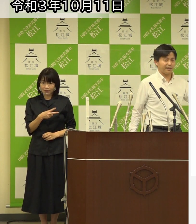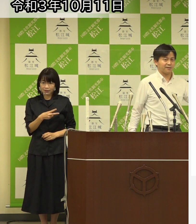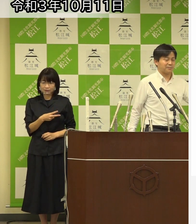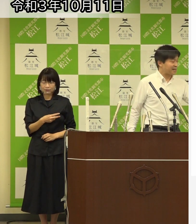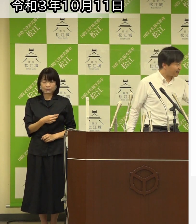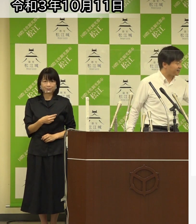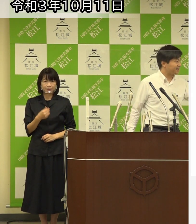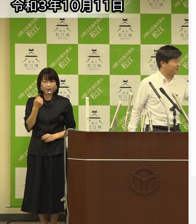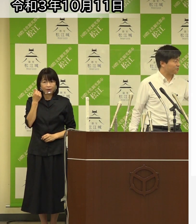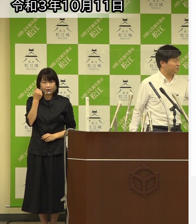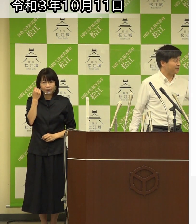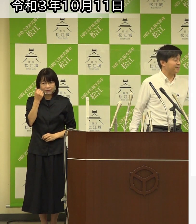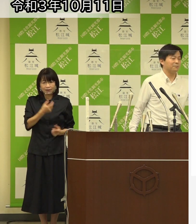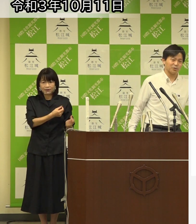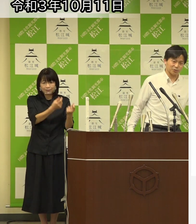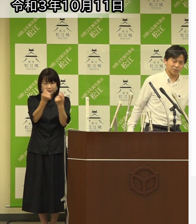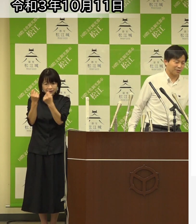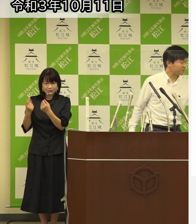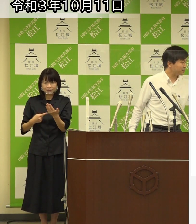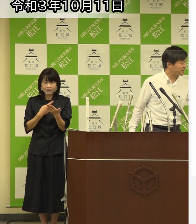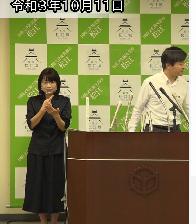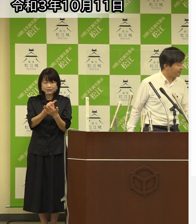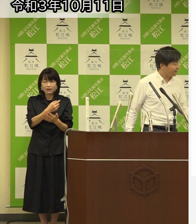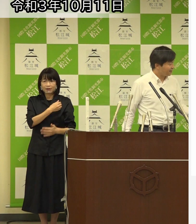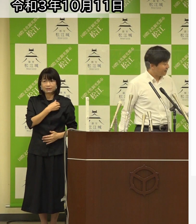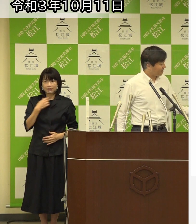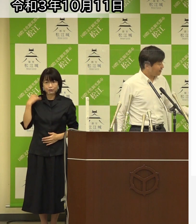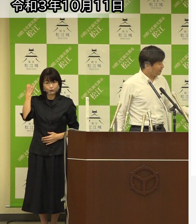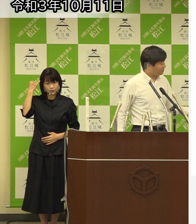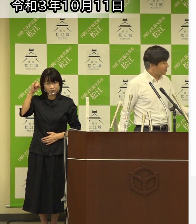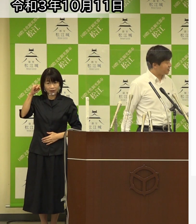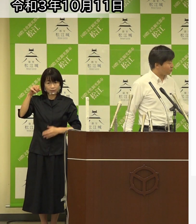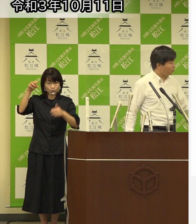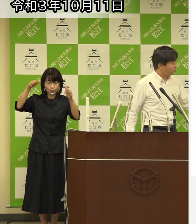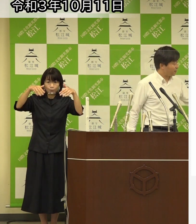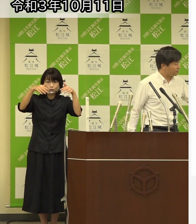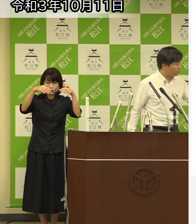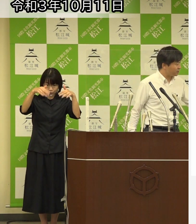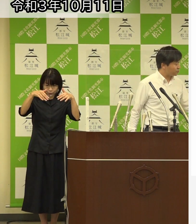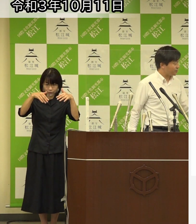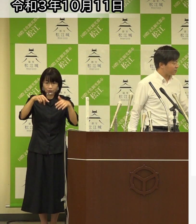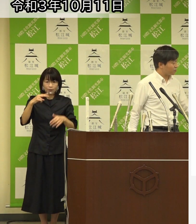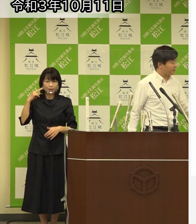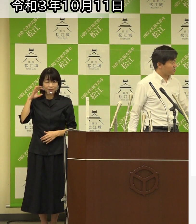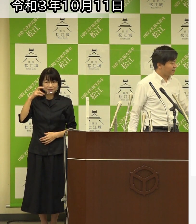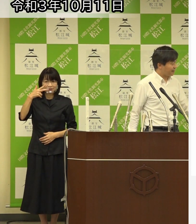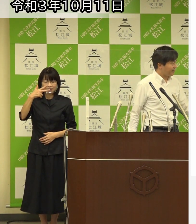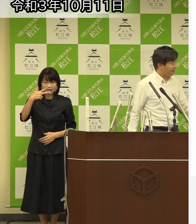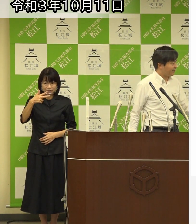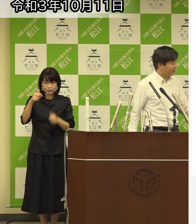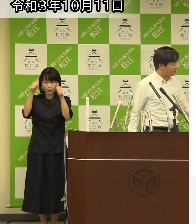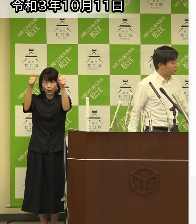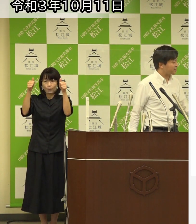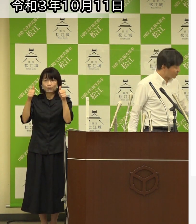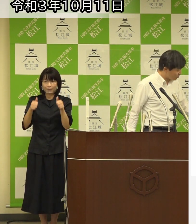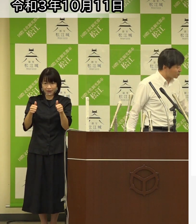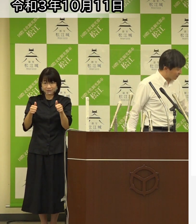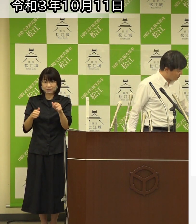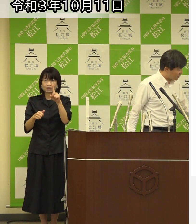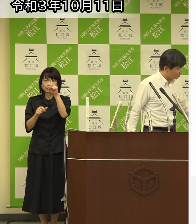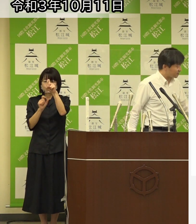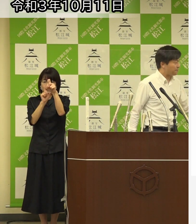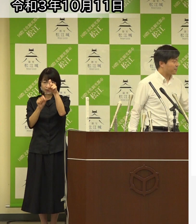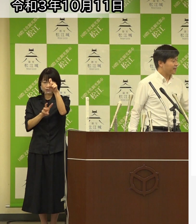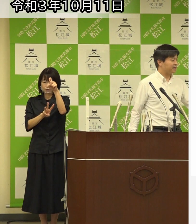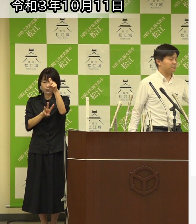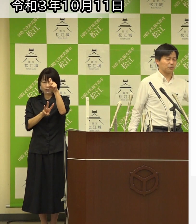ね、参加いただけるというか意見募集でございまして、松江市のホームページ上で10月の末まで、10月の30日